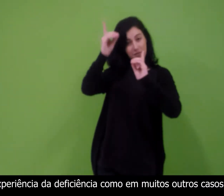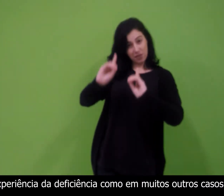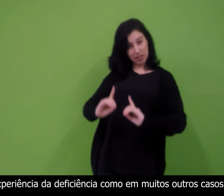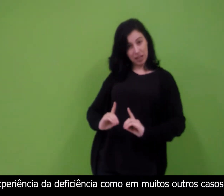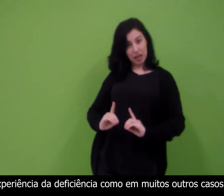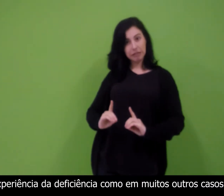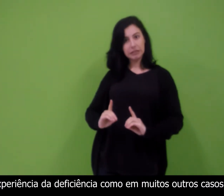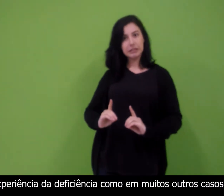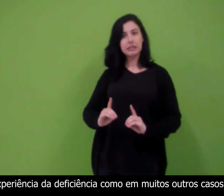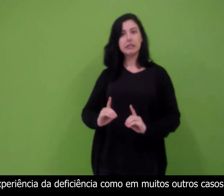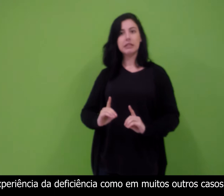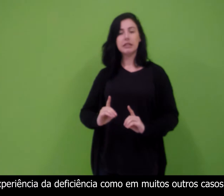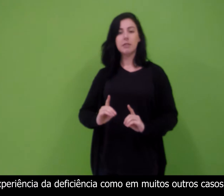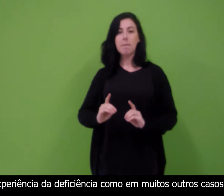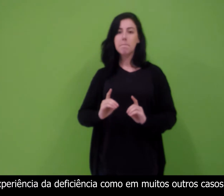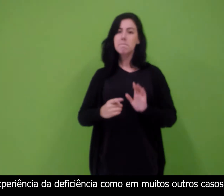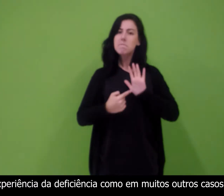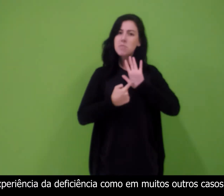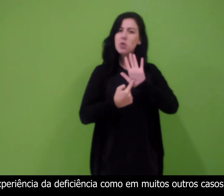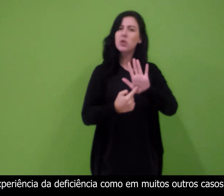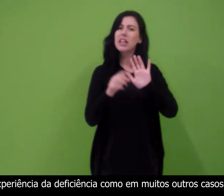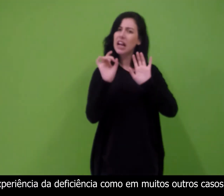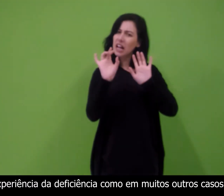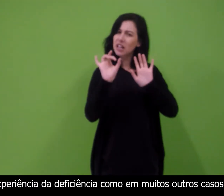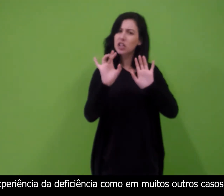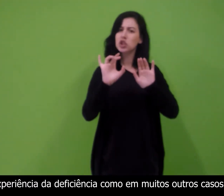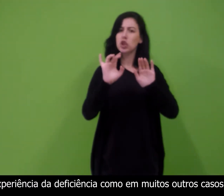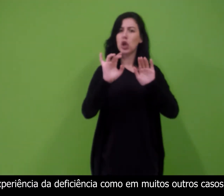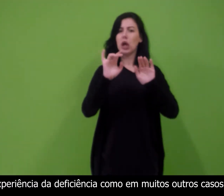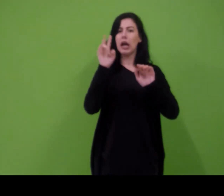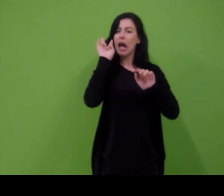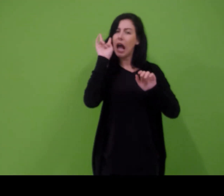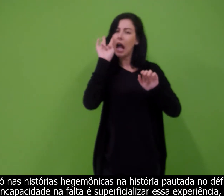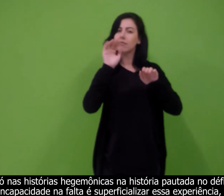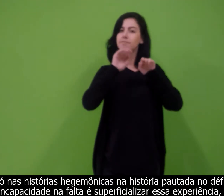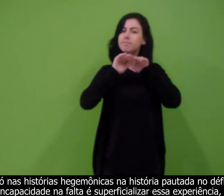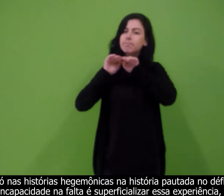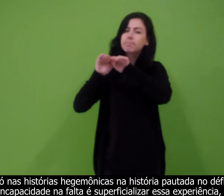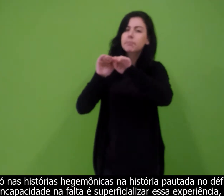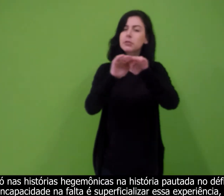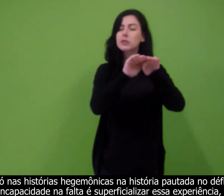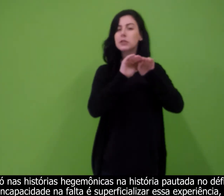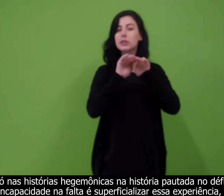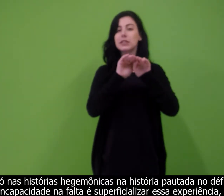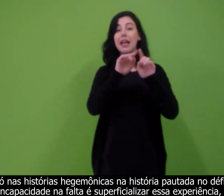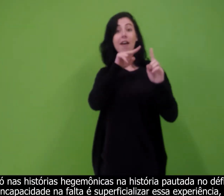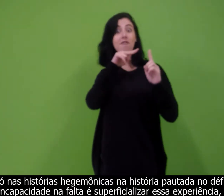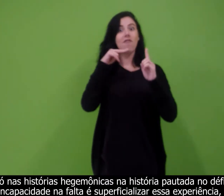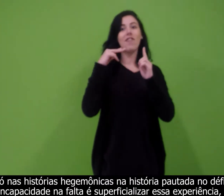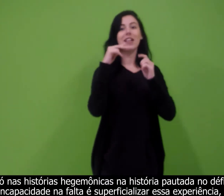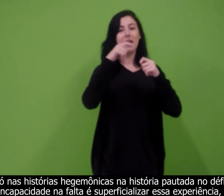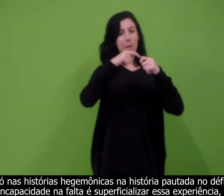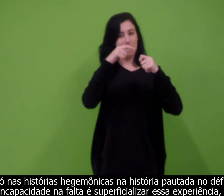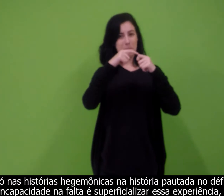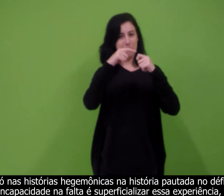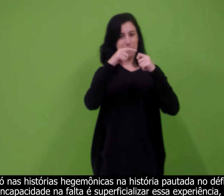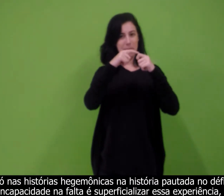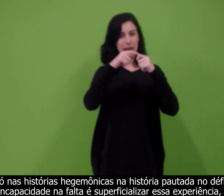da experiência da deficiência, como em muitos outros casos também, insistir só nas histórias hegemônicas, na história pautada